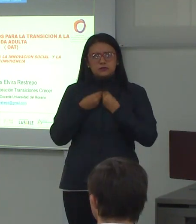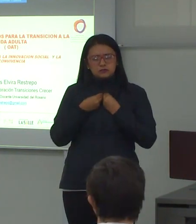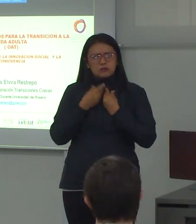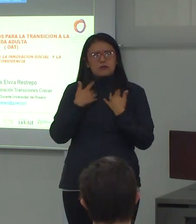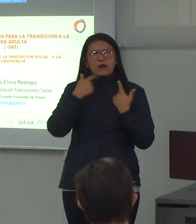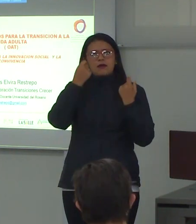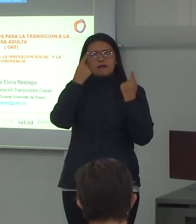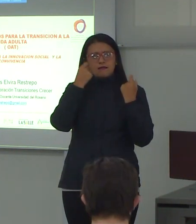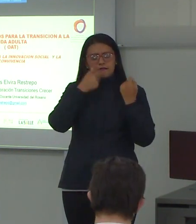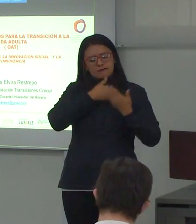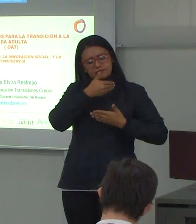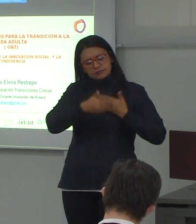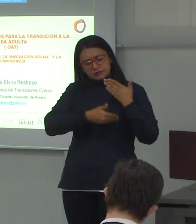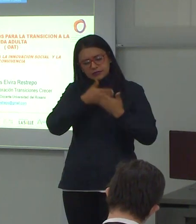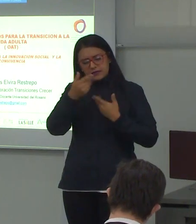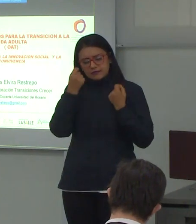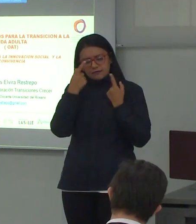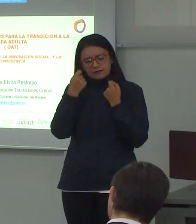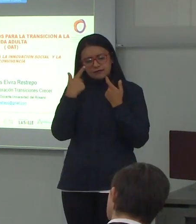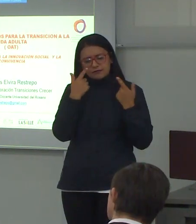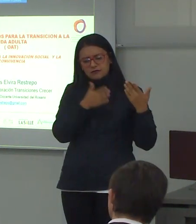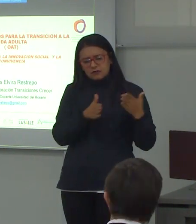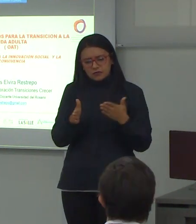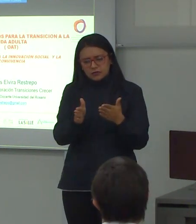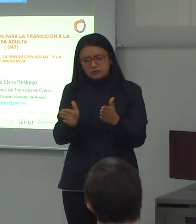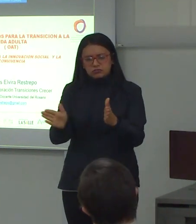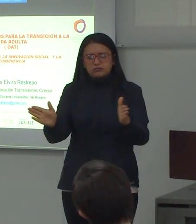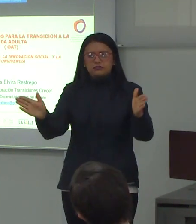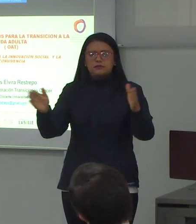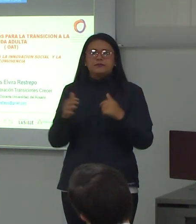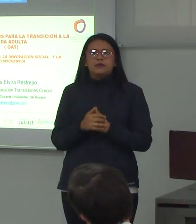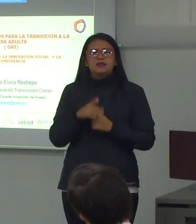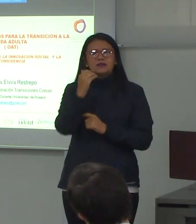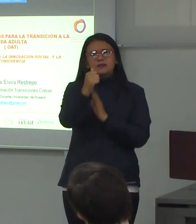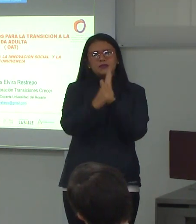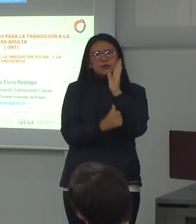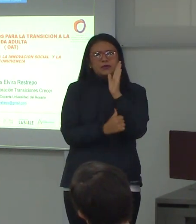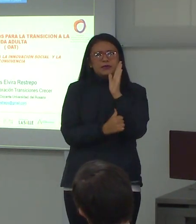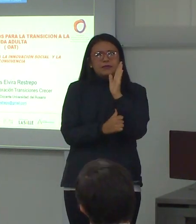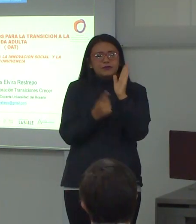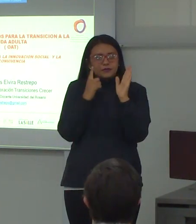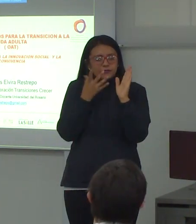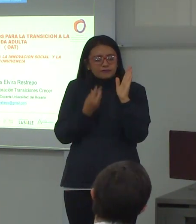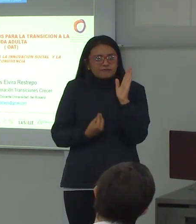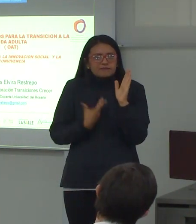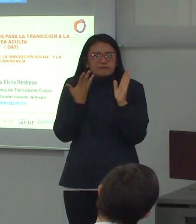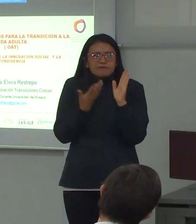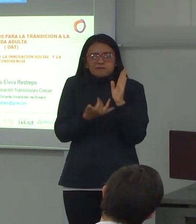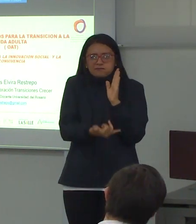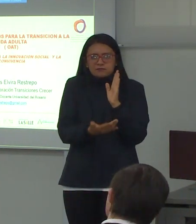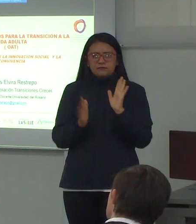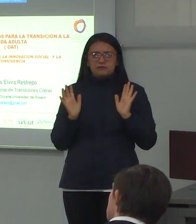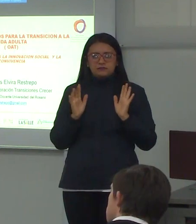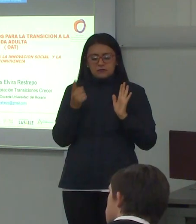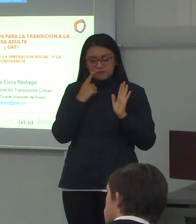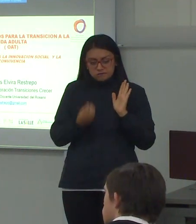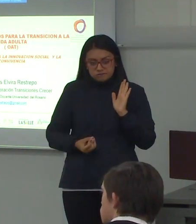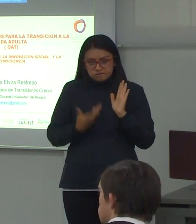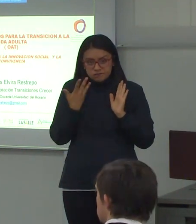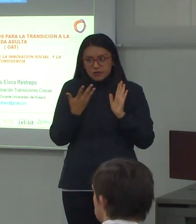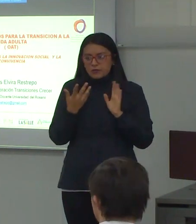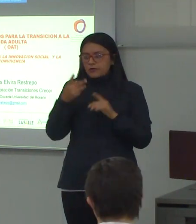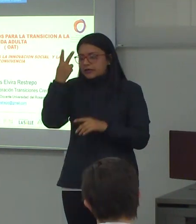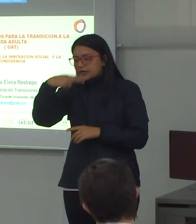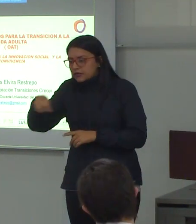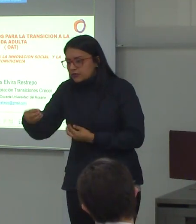entendiendo un poquito este camino que se va abriendo. Estos son programas, digo yo, vivos. Como son vivos nuestros